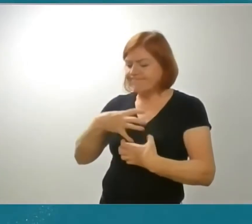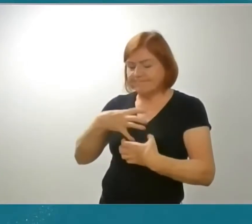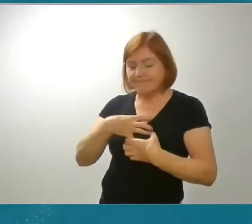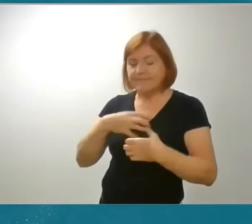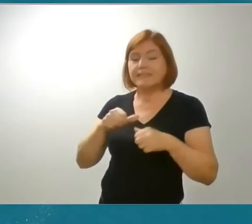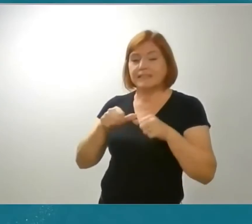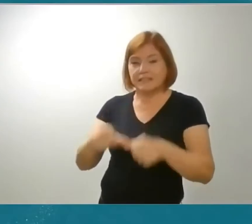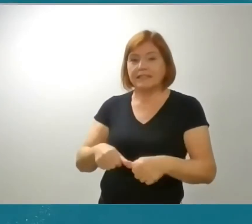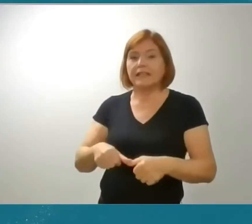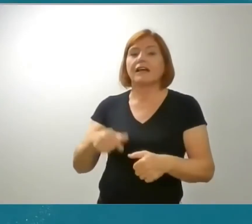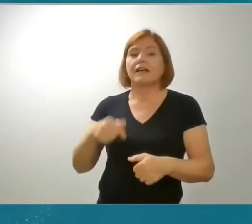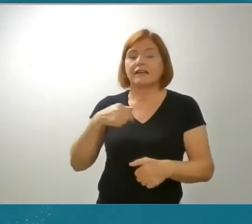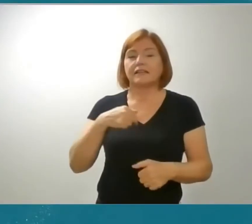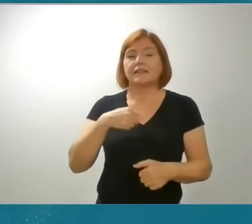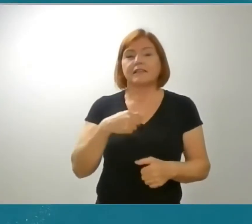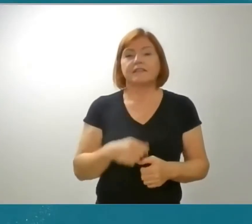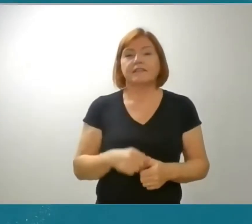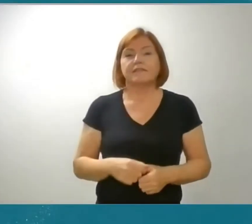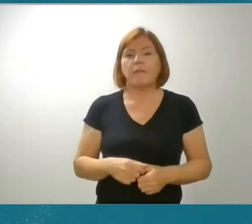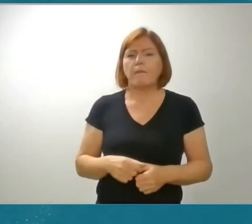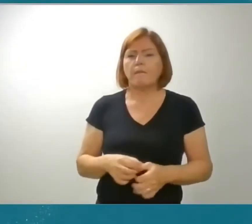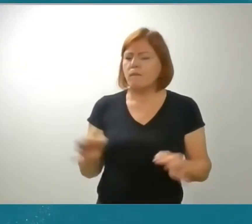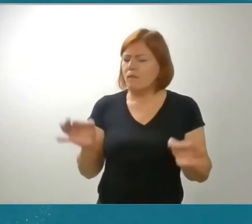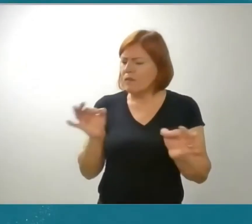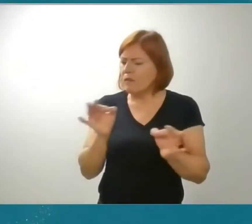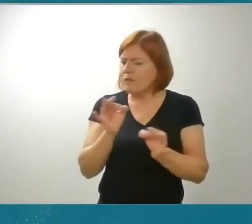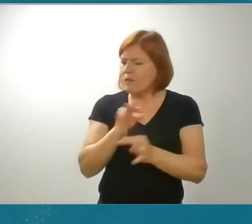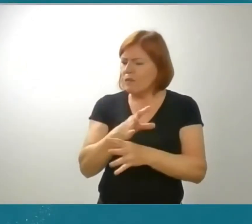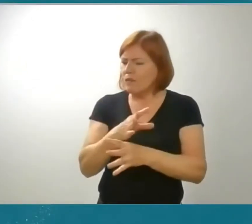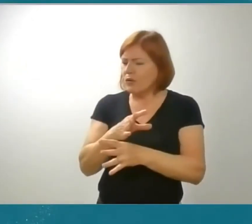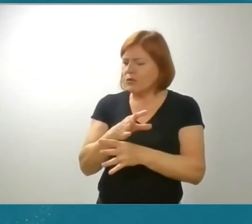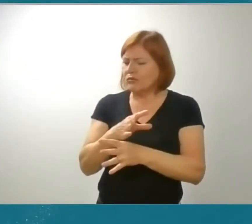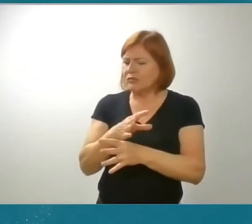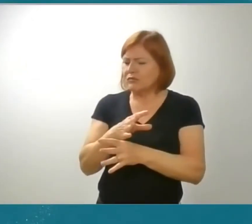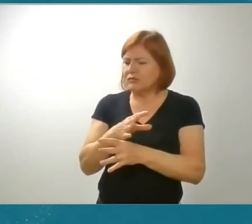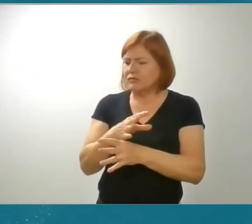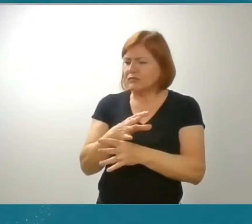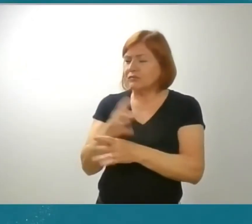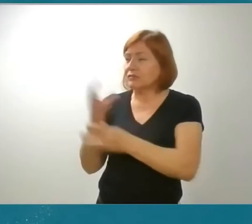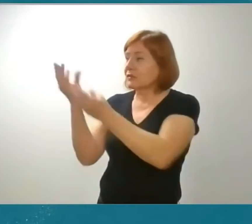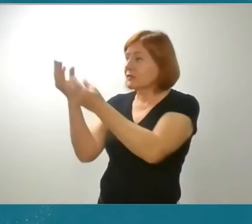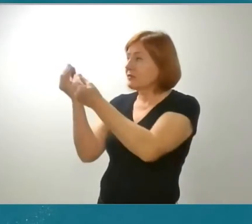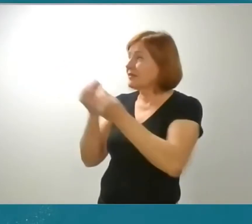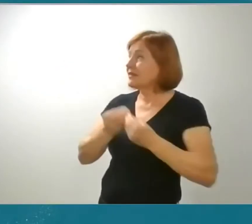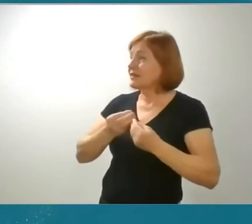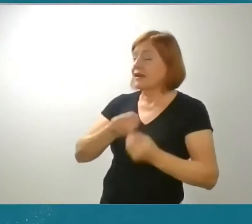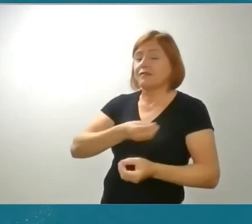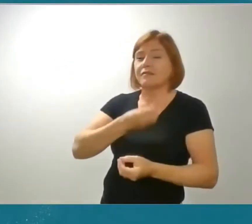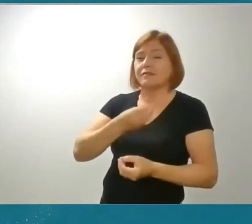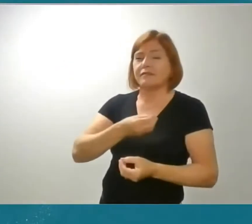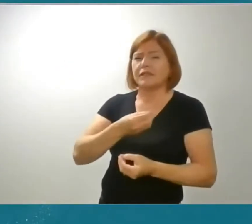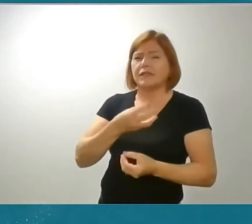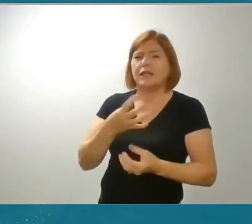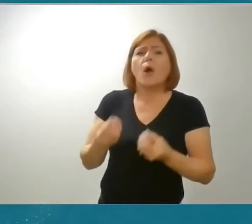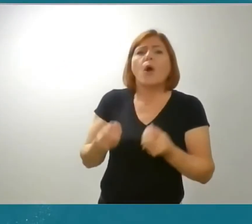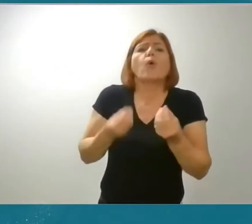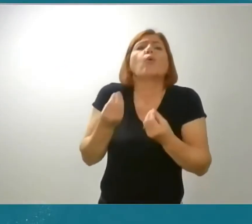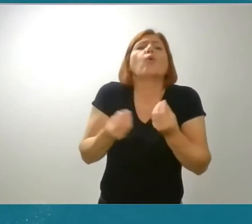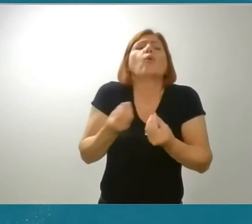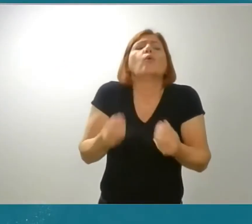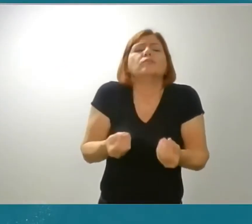para versículo 16. Pulando todos os versículos preciosos. Vamos para 16. E eu rogarei ao Pai, e Ele vos